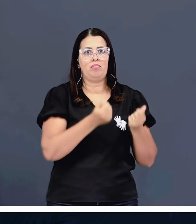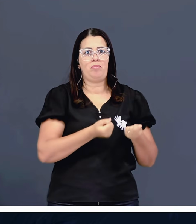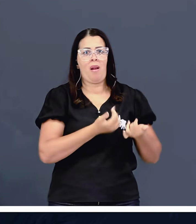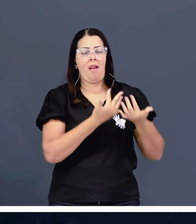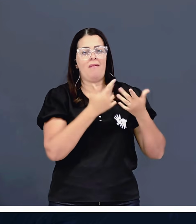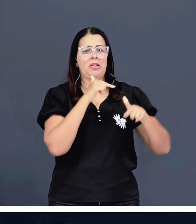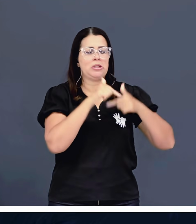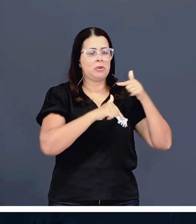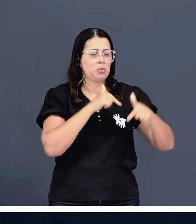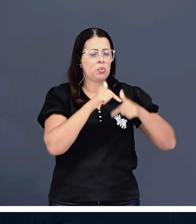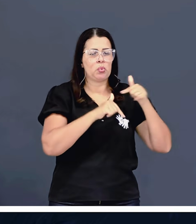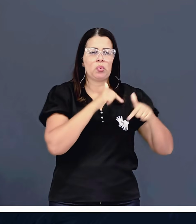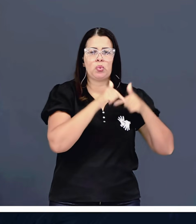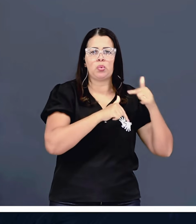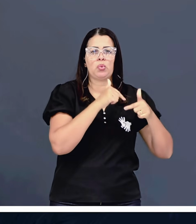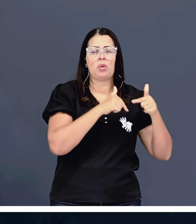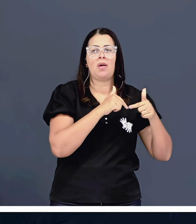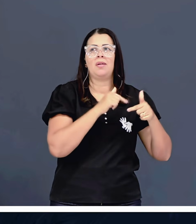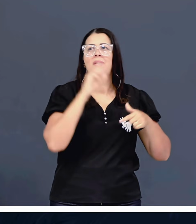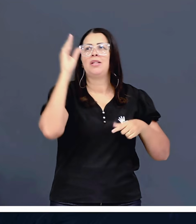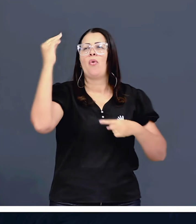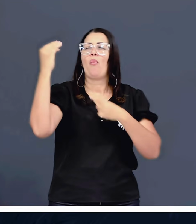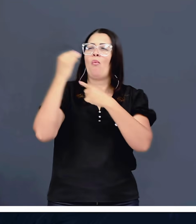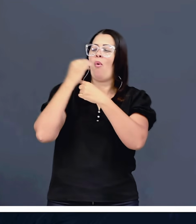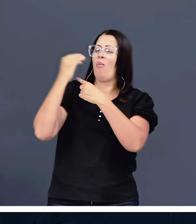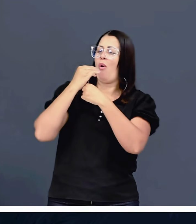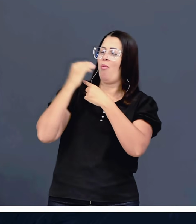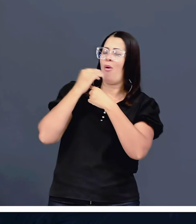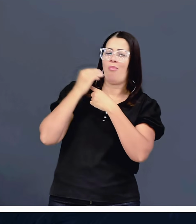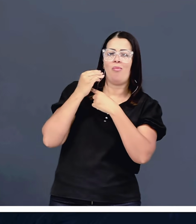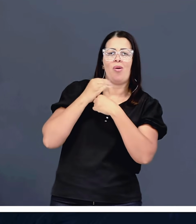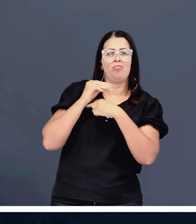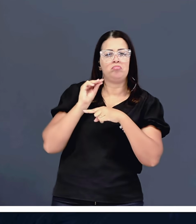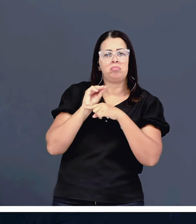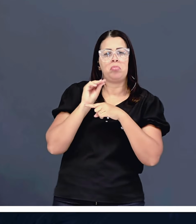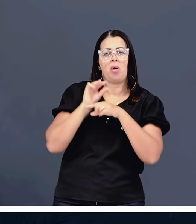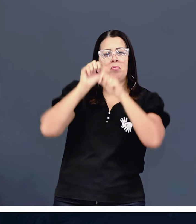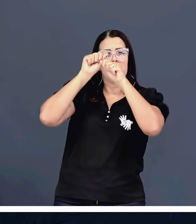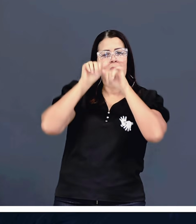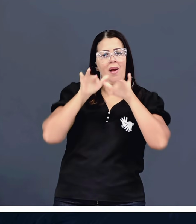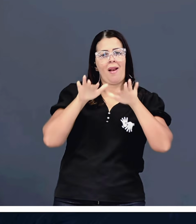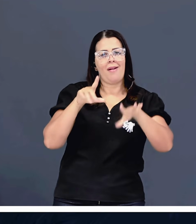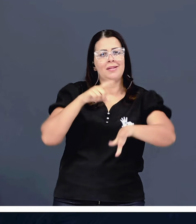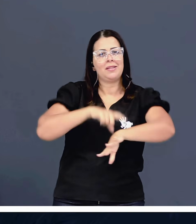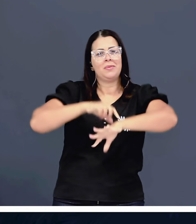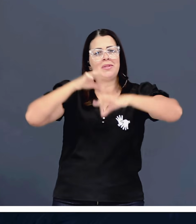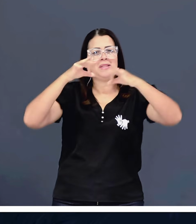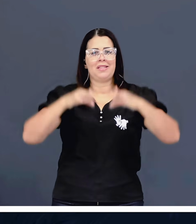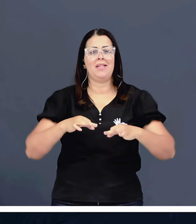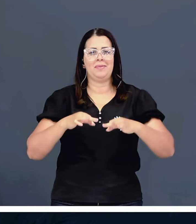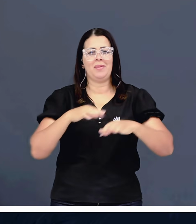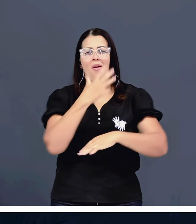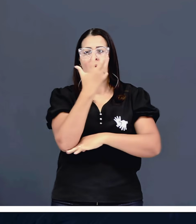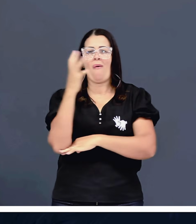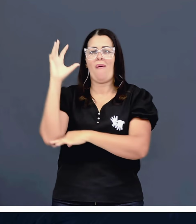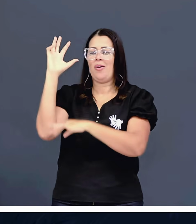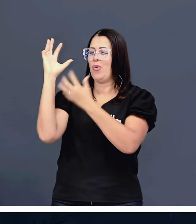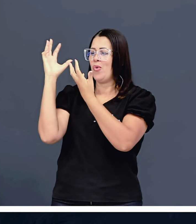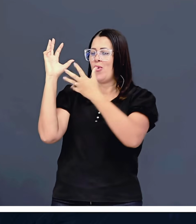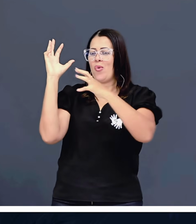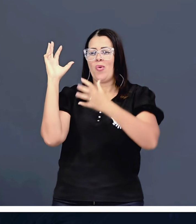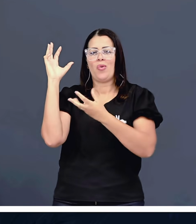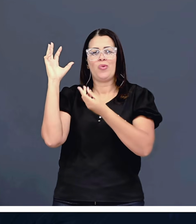vou trabalhando, recebendo o favor de Deus, dando frutos no tempo certo. As folhas não murcham, não